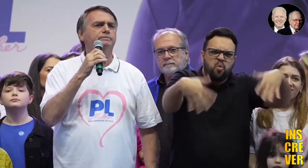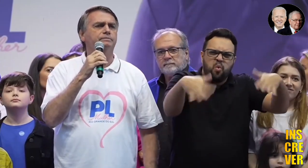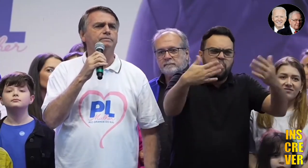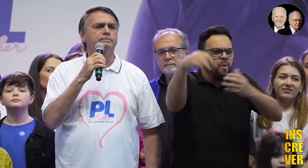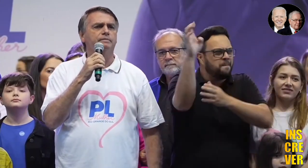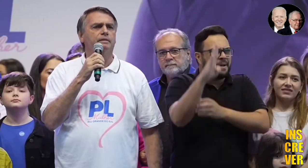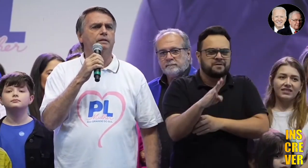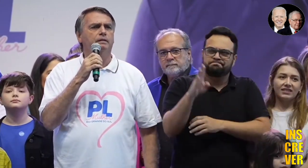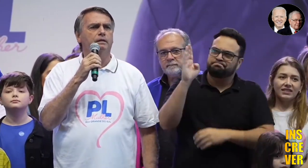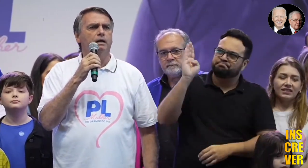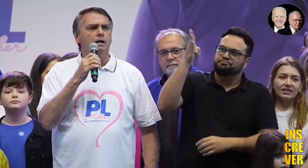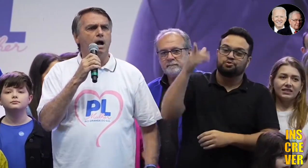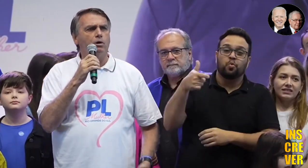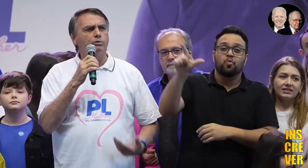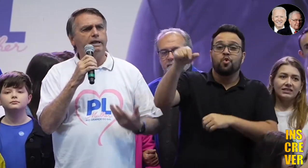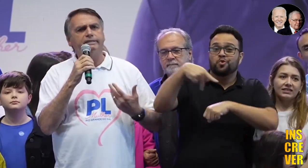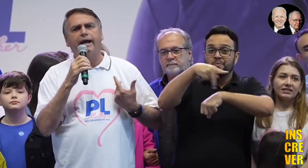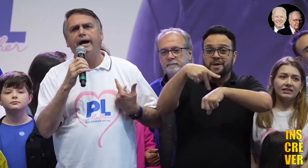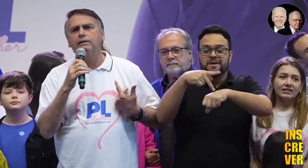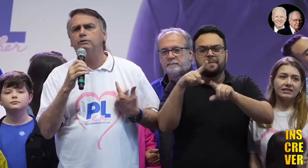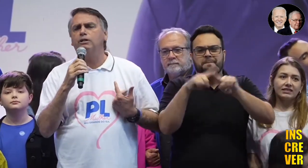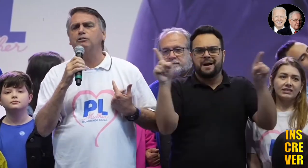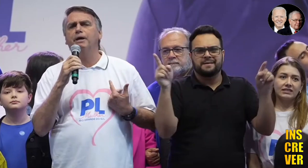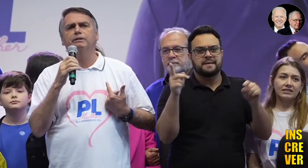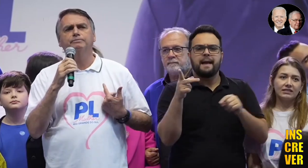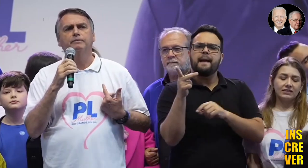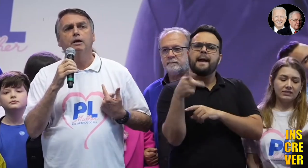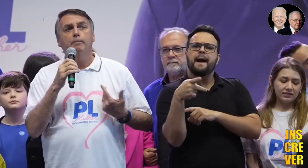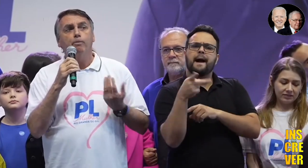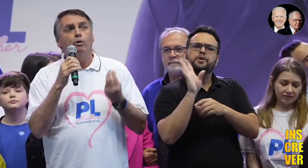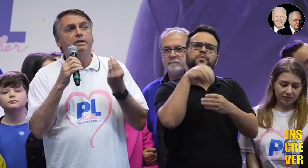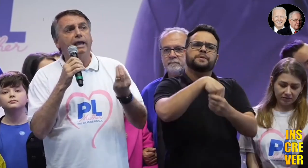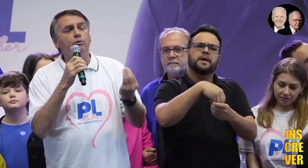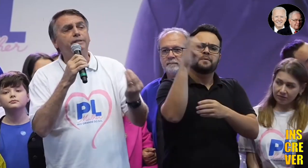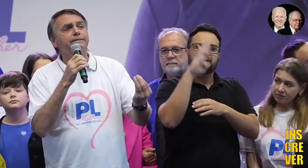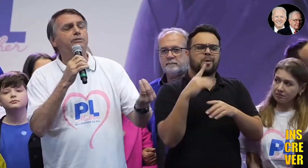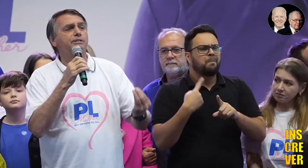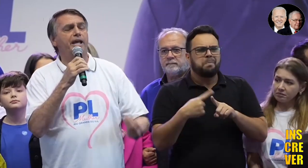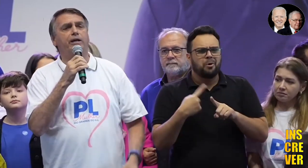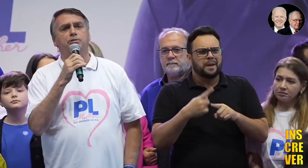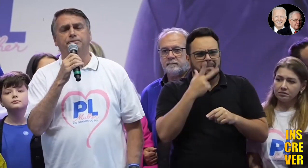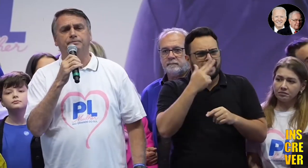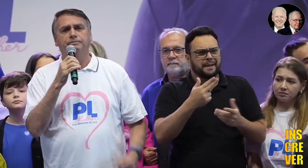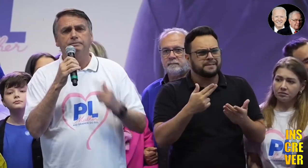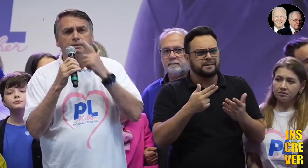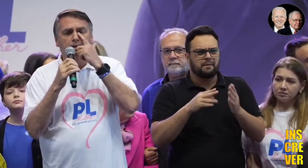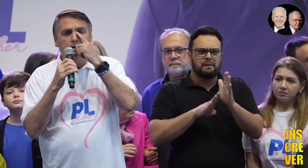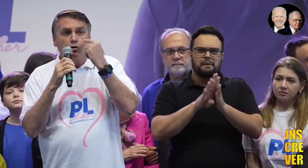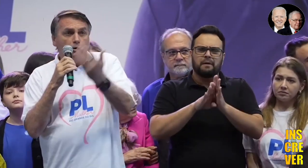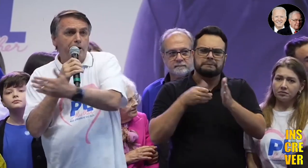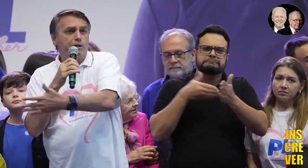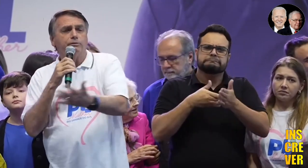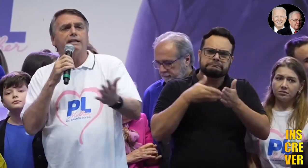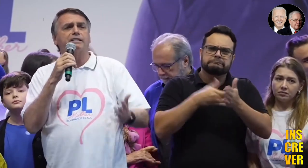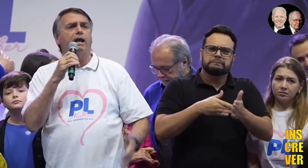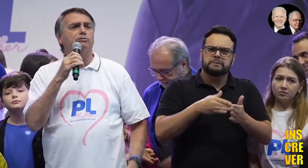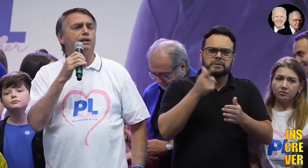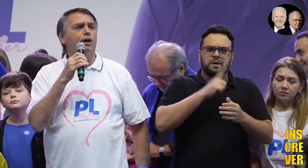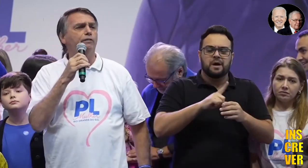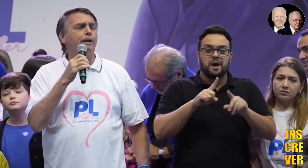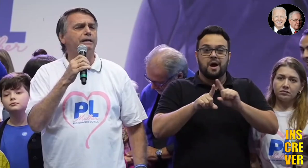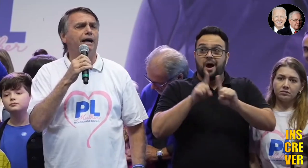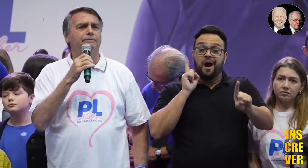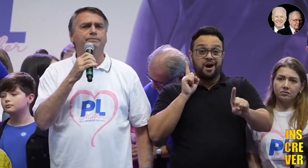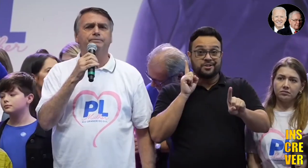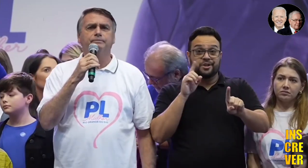maravilhosa. Agora, o que está errado no nosso meio? Por que que não está dando certo? Começou a dar certo,